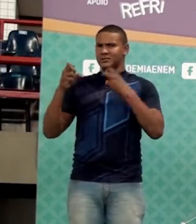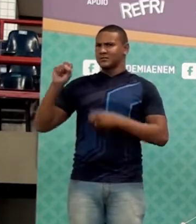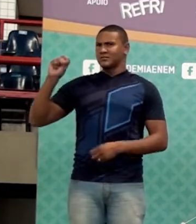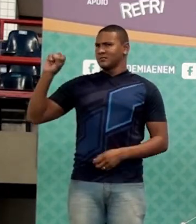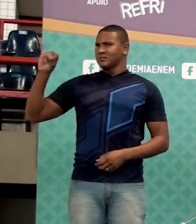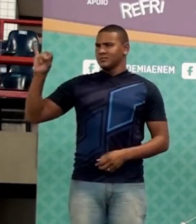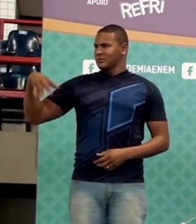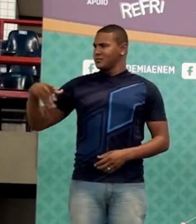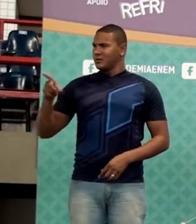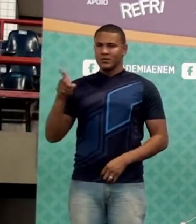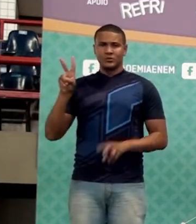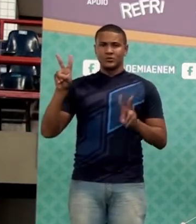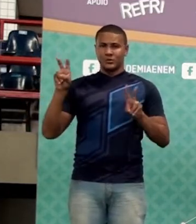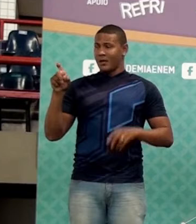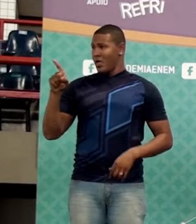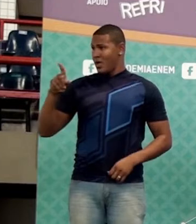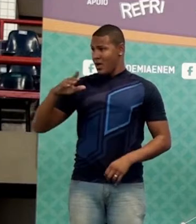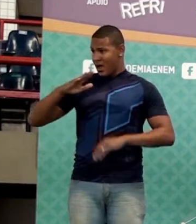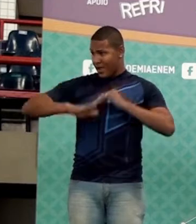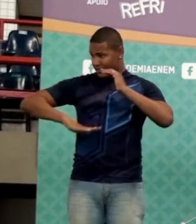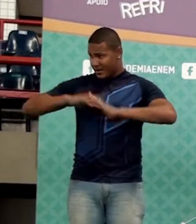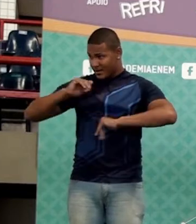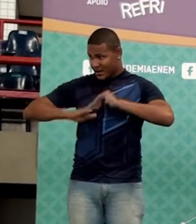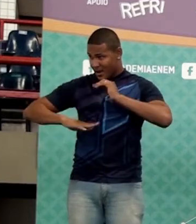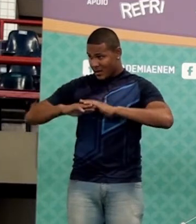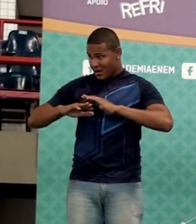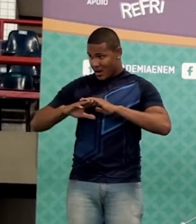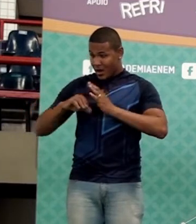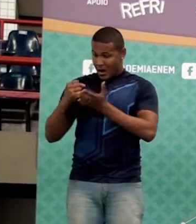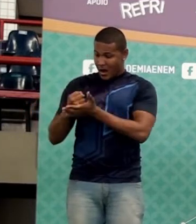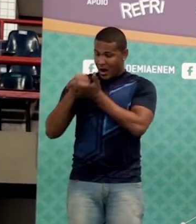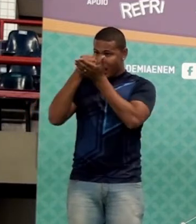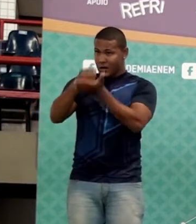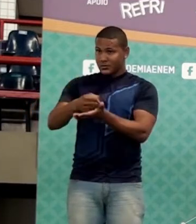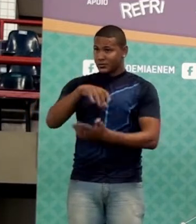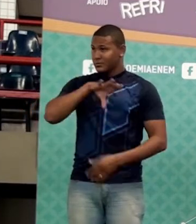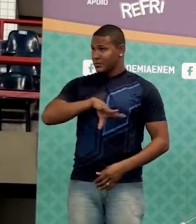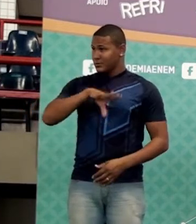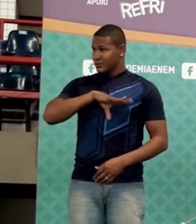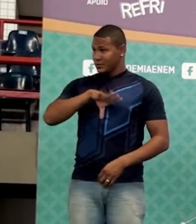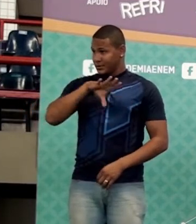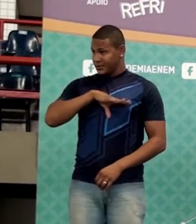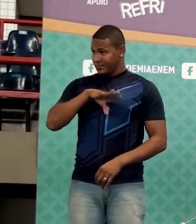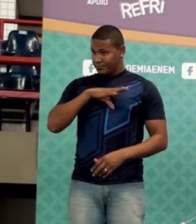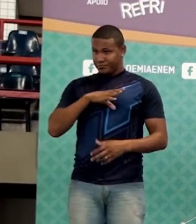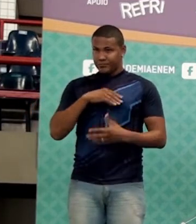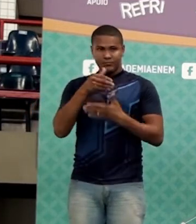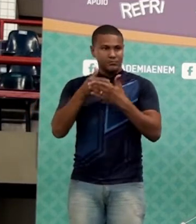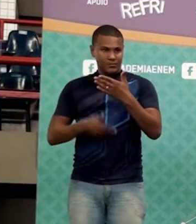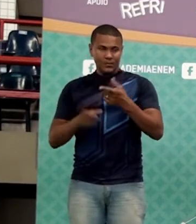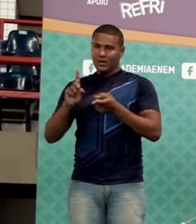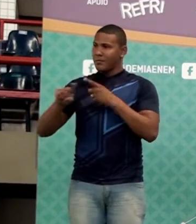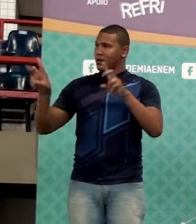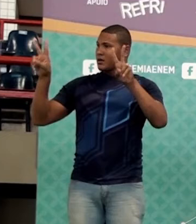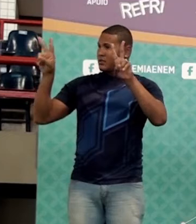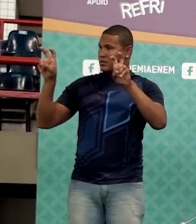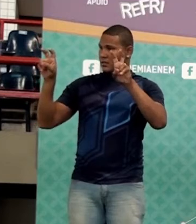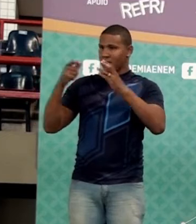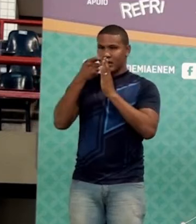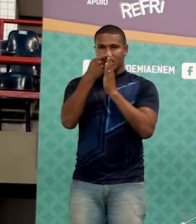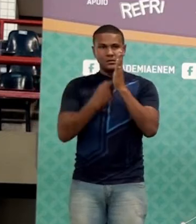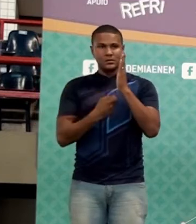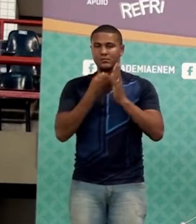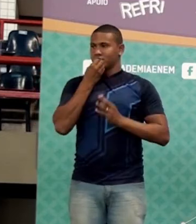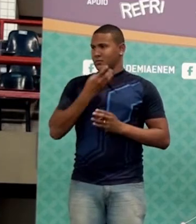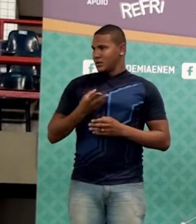de ajudar na prova de português, elas podem ser importantes para um tema de redação, né? E